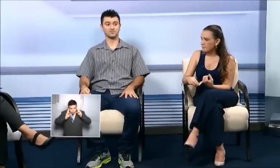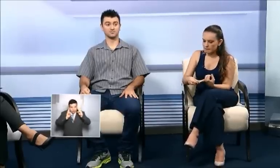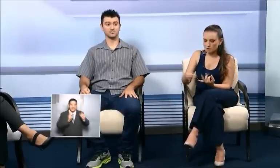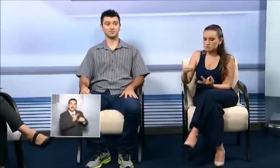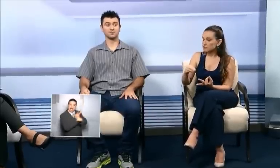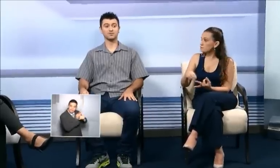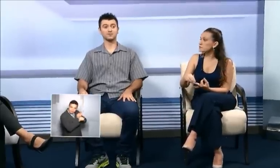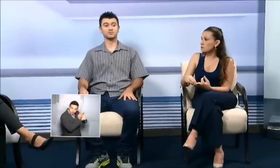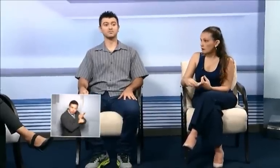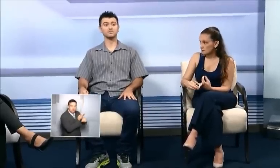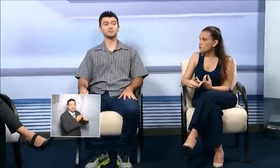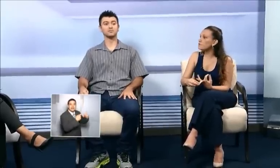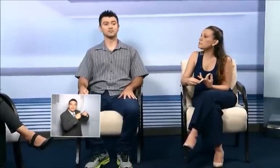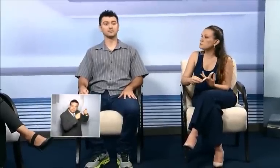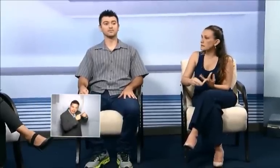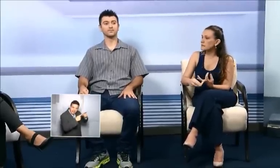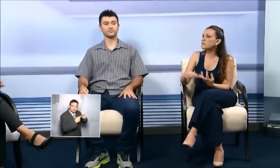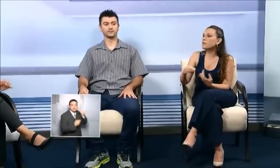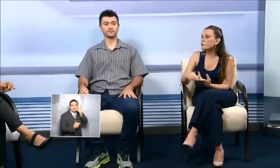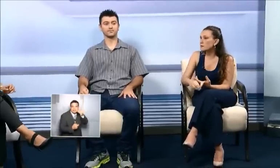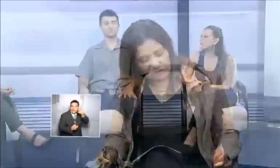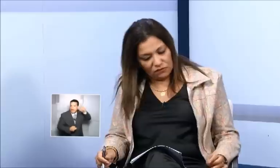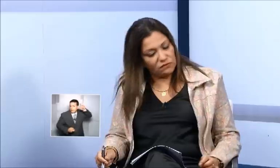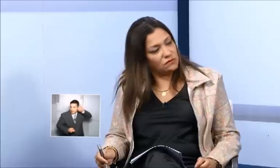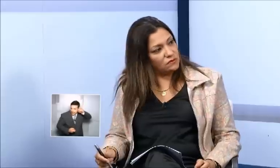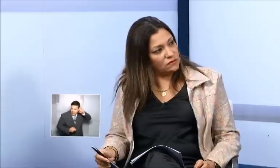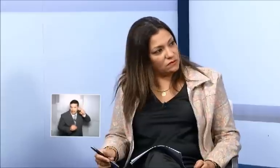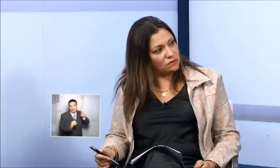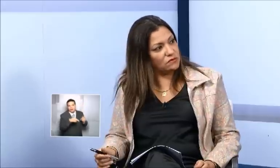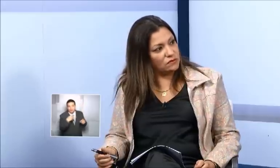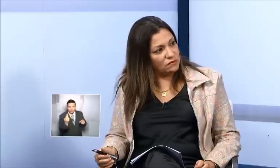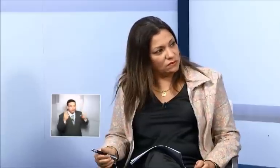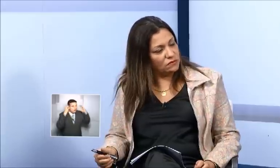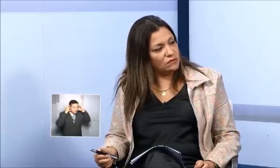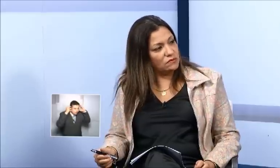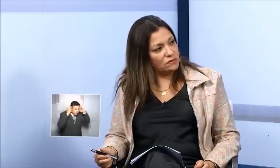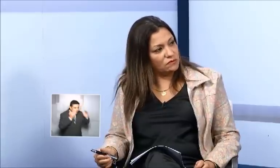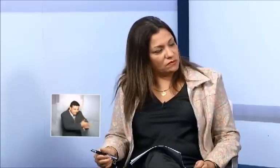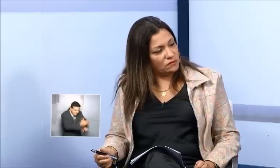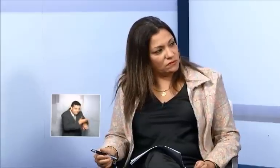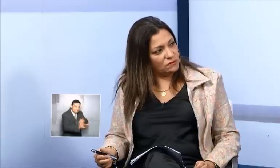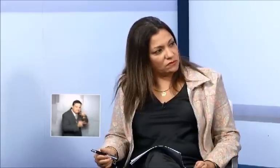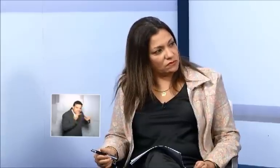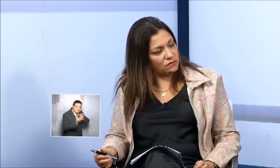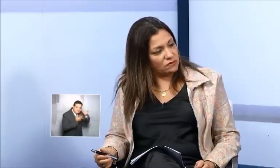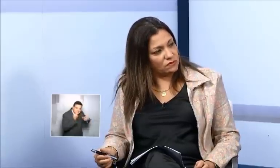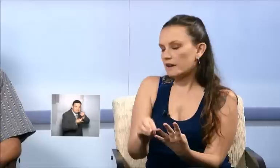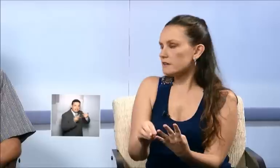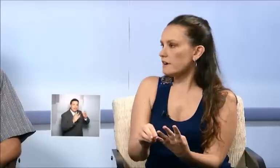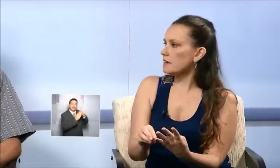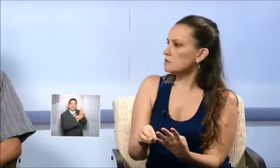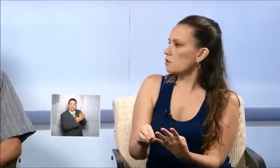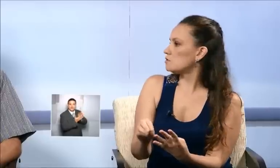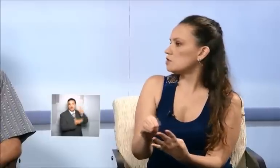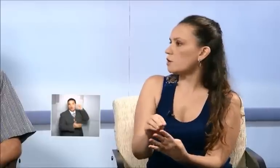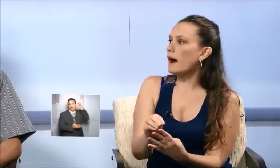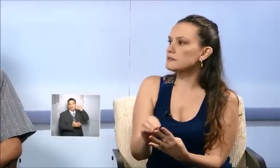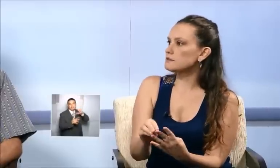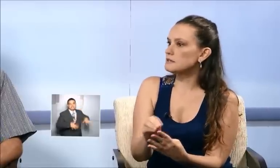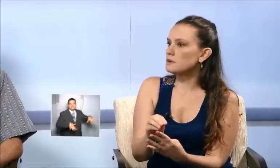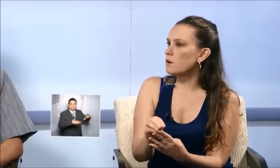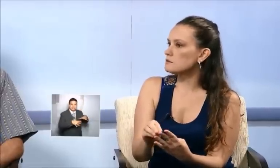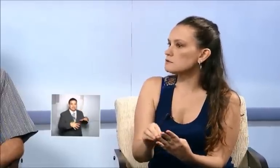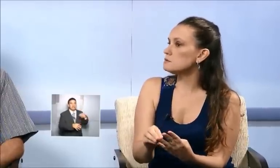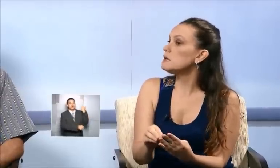tenta-se aparelho auditivo, escola de ouvintes e fono para que essa criança fale. Né? Aí isso tudo vai levar em torno de